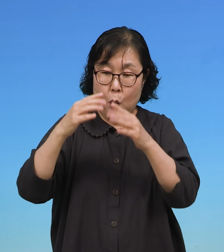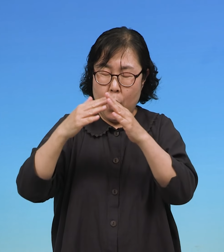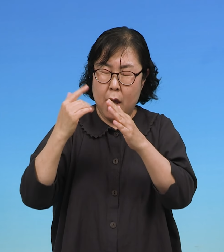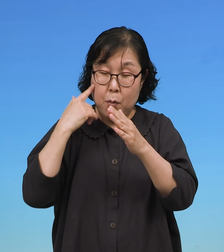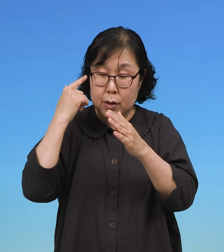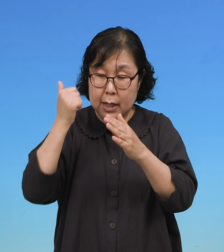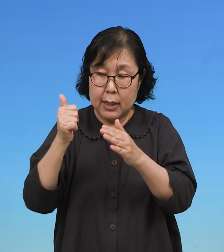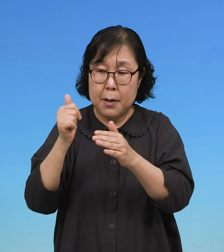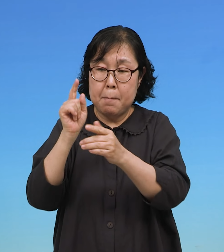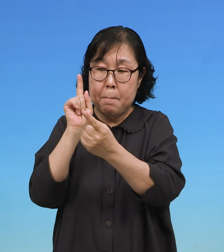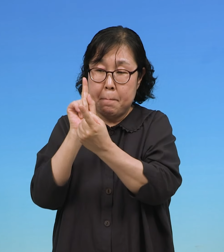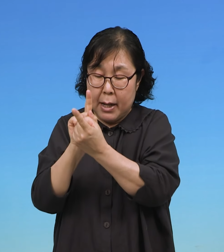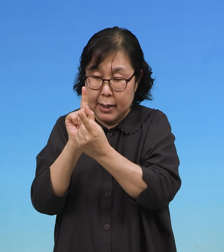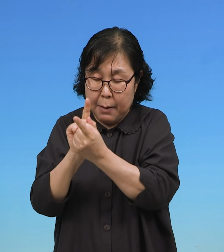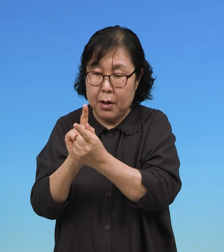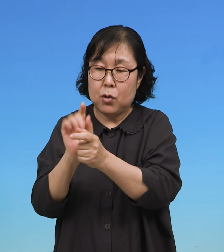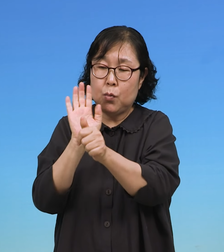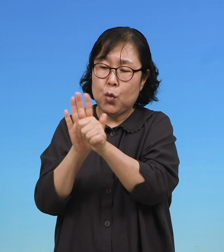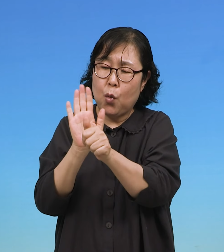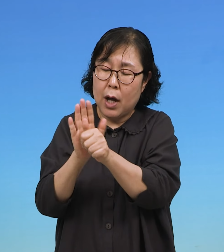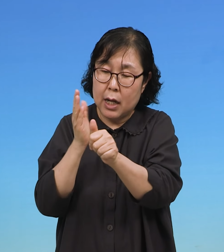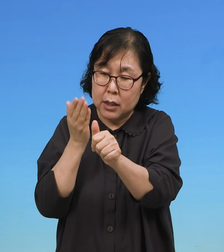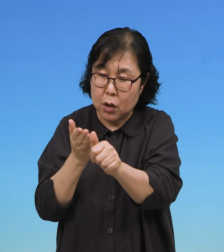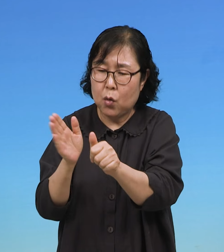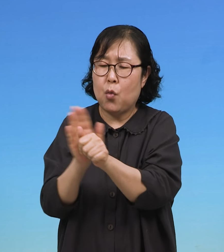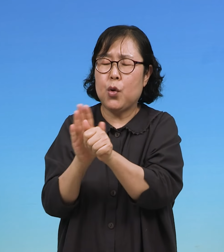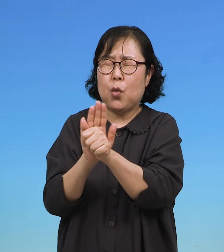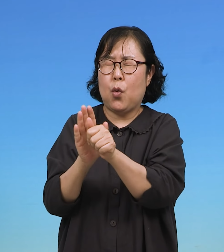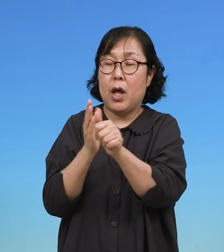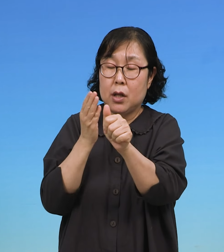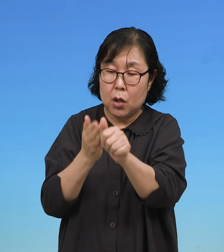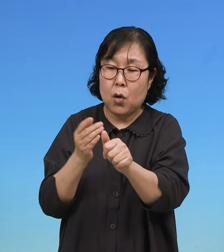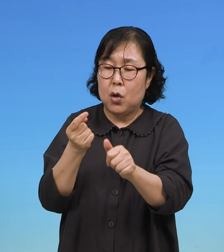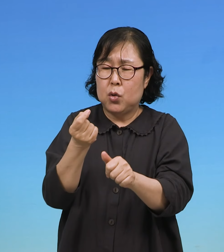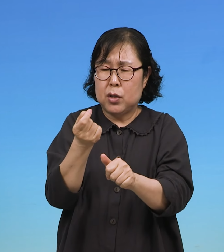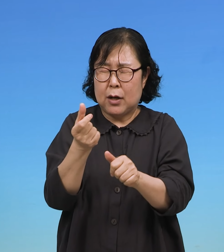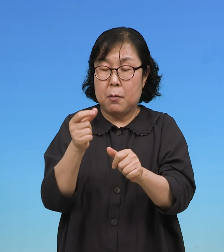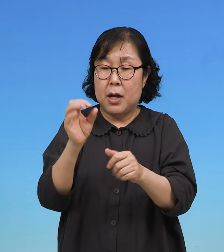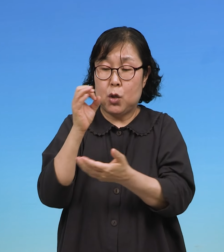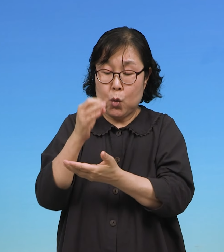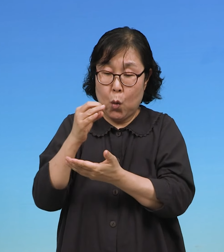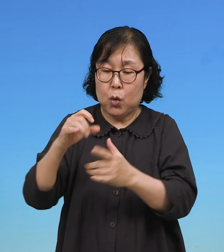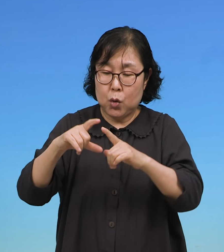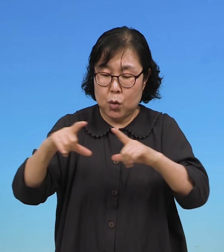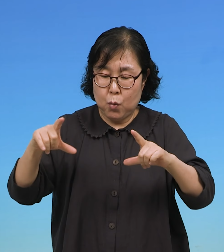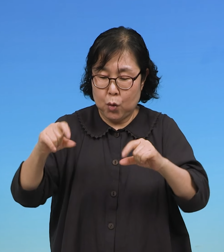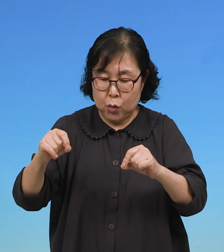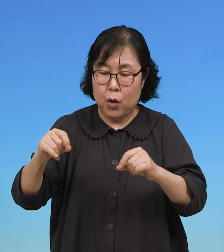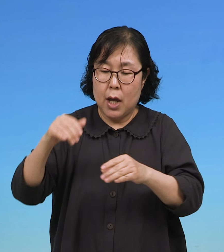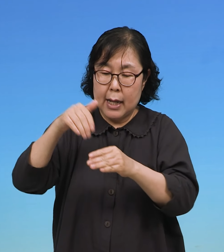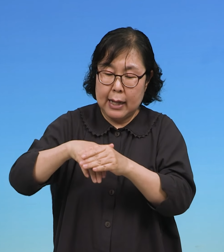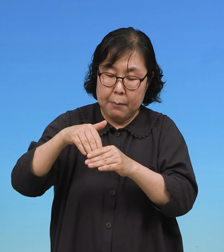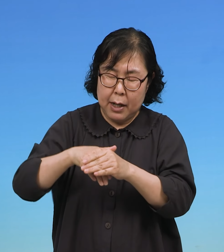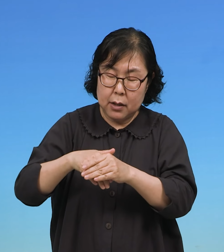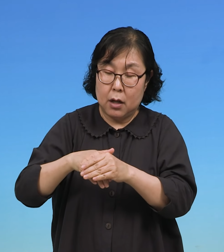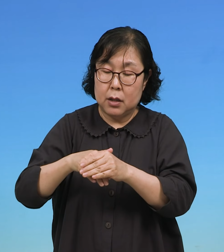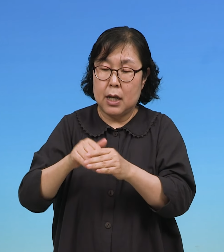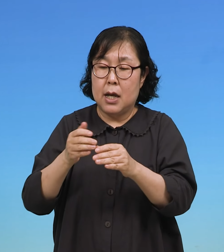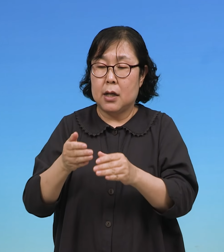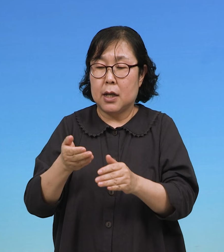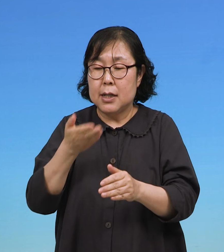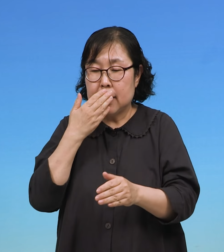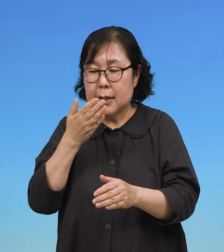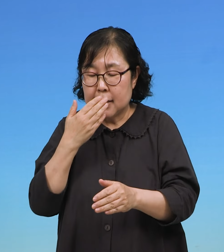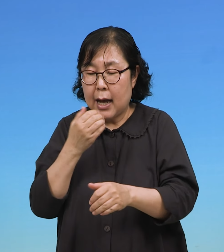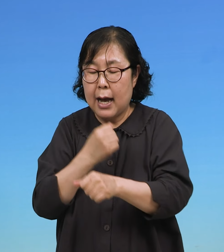만나면 많은 돈은 드릴 수 없어도 참 담은 얼마라도 봉투에 넣어가지고 이거 사모님하고 식사 한번 하시라고,